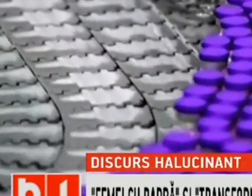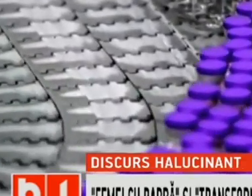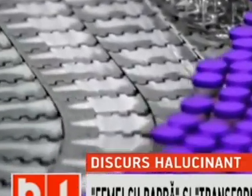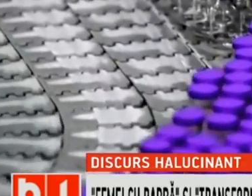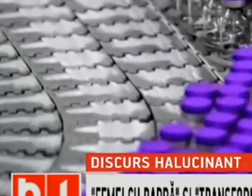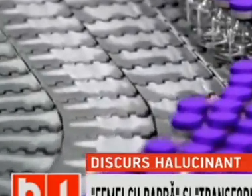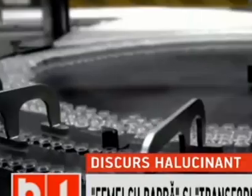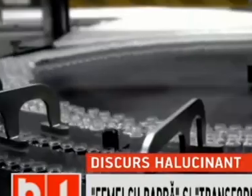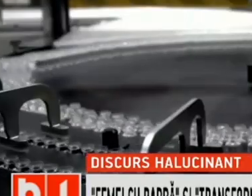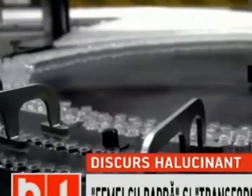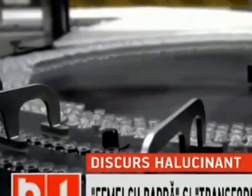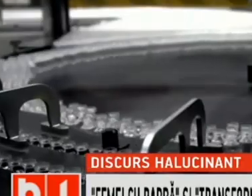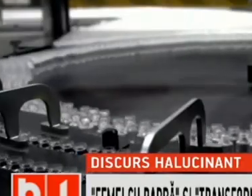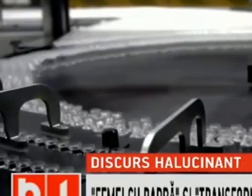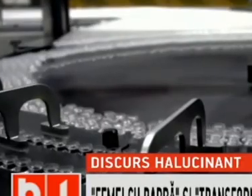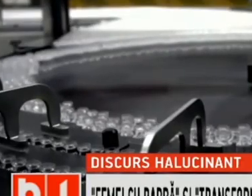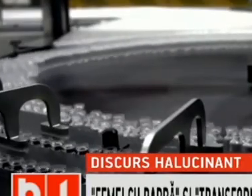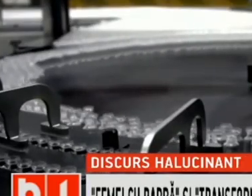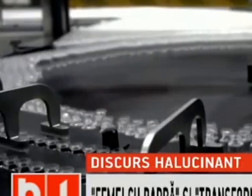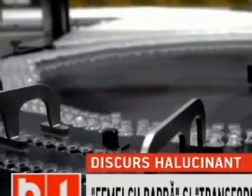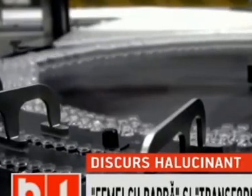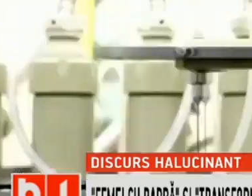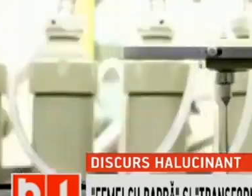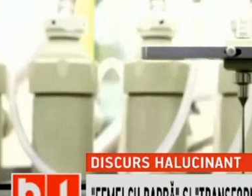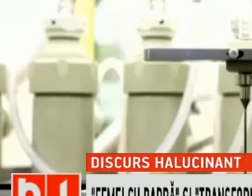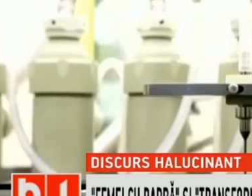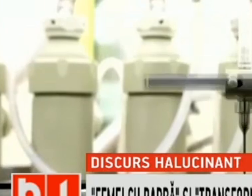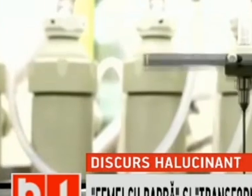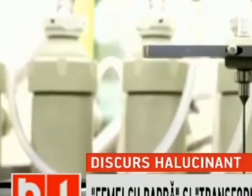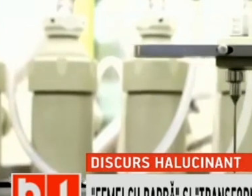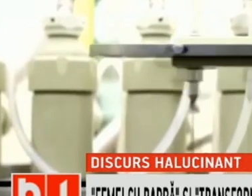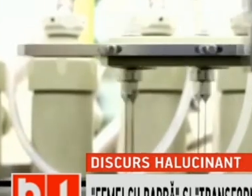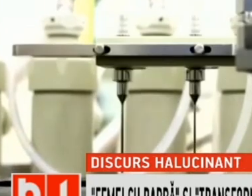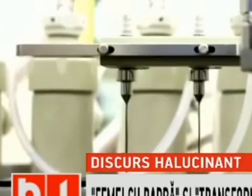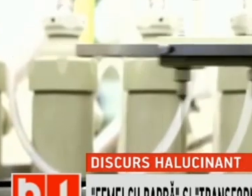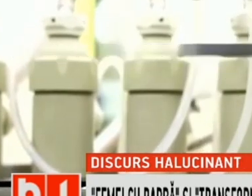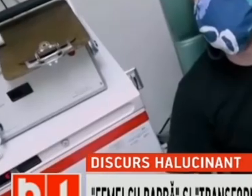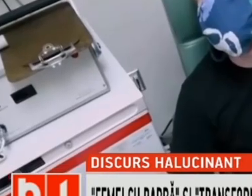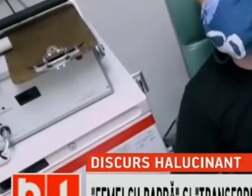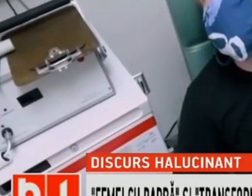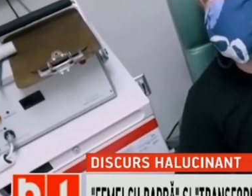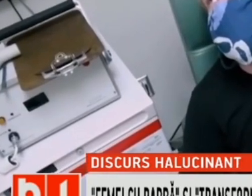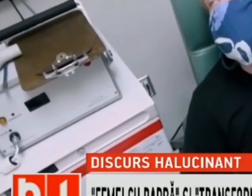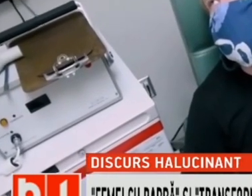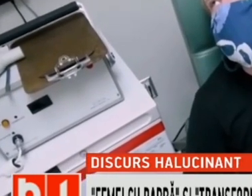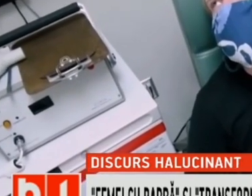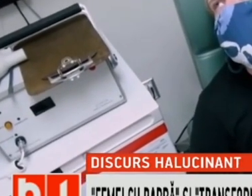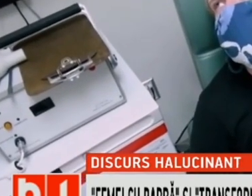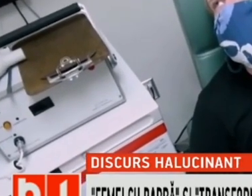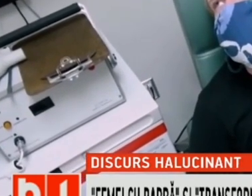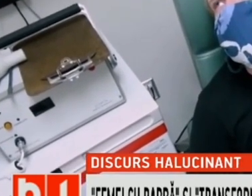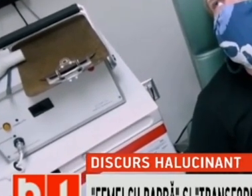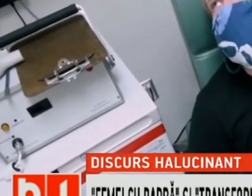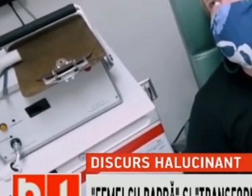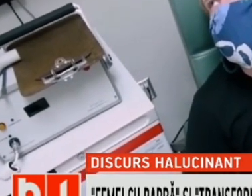vaccin testat în Brazilia de mai multe săptămâni și deja folosit pentru lansarea campaniei de imunizare a populației Regatul Unit sau SUA